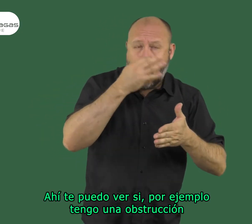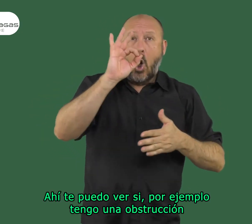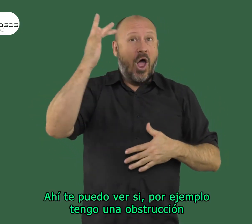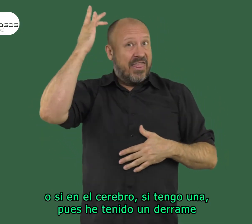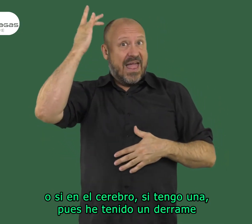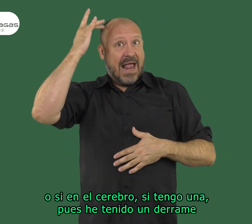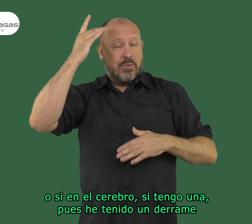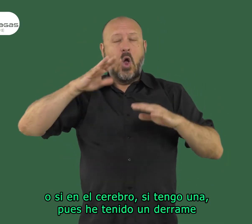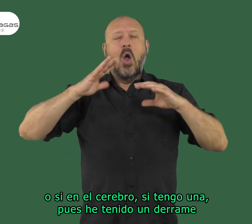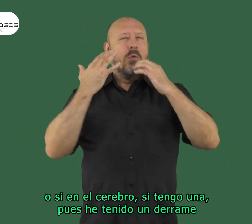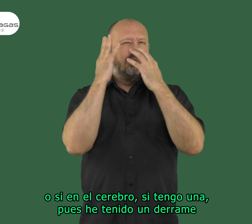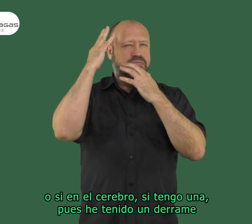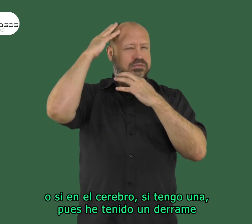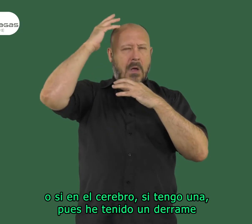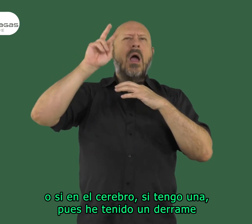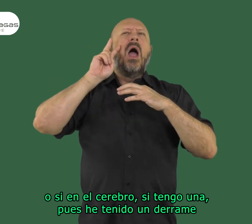una obstrucción o si en el cerebro